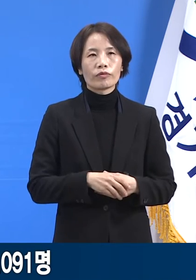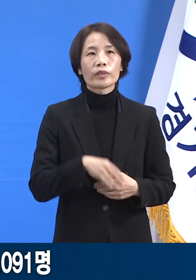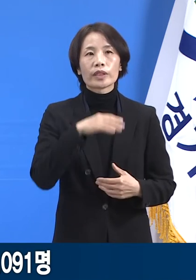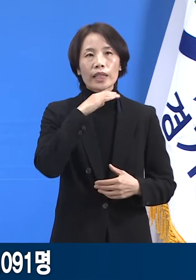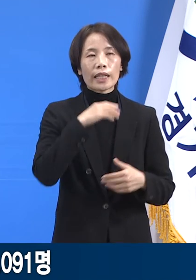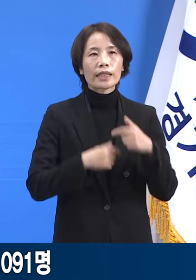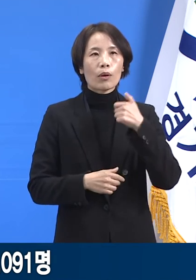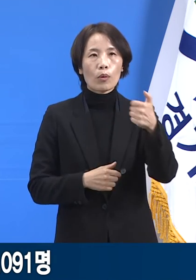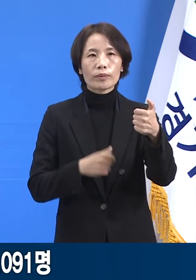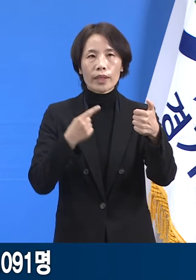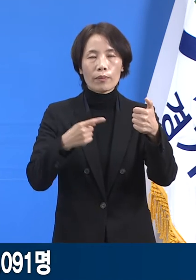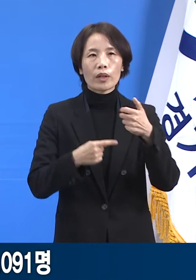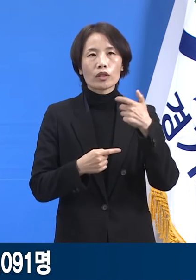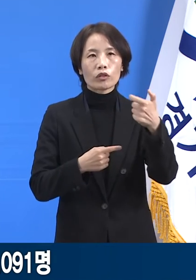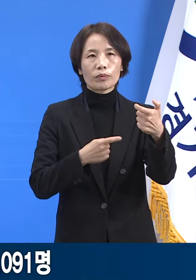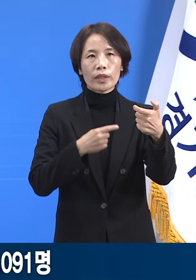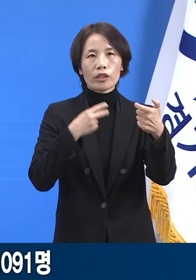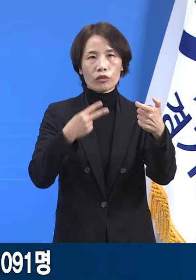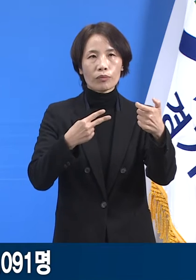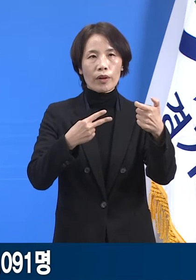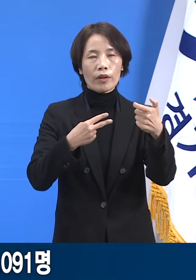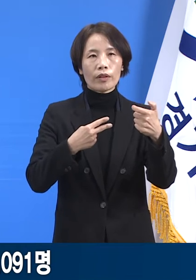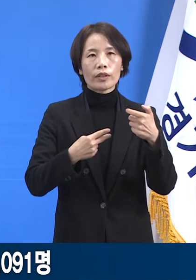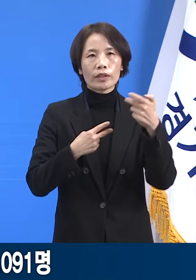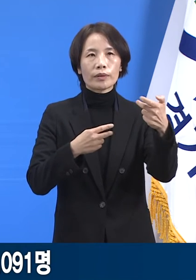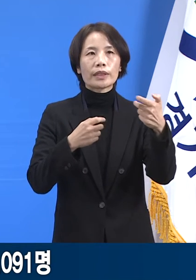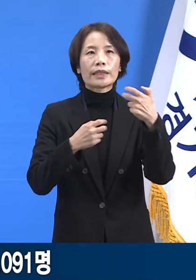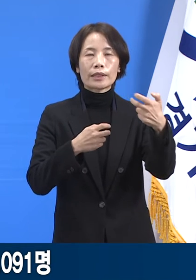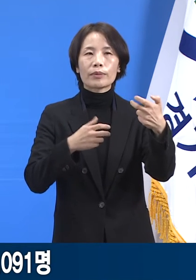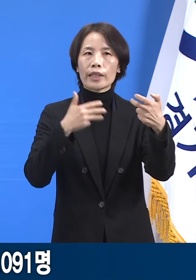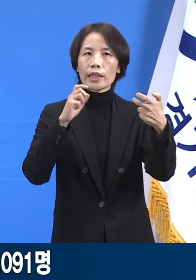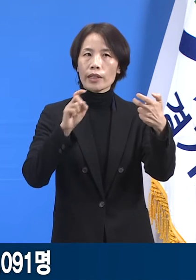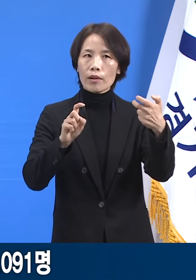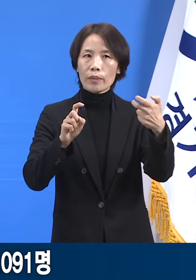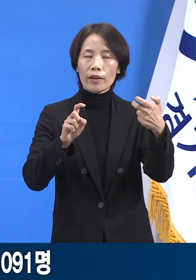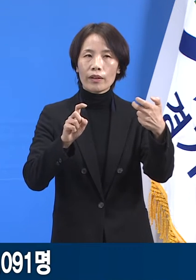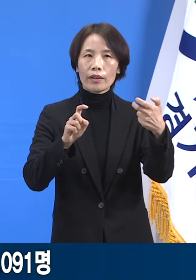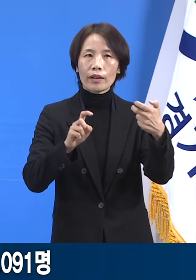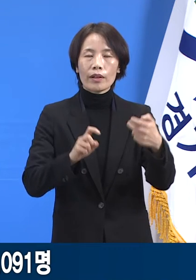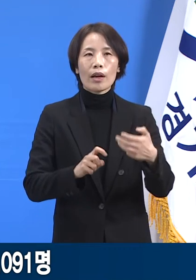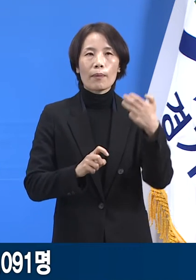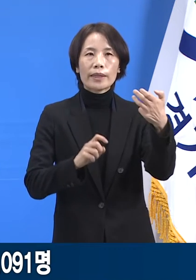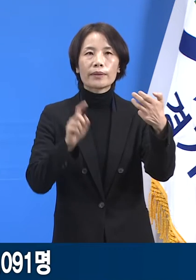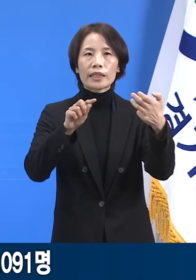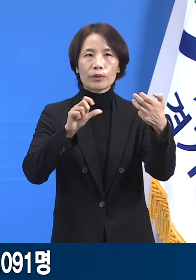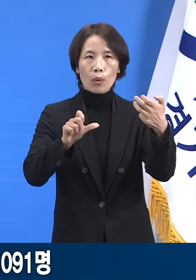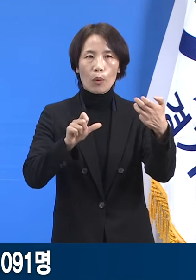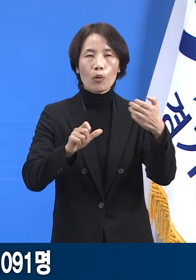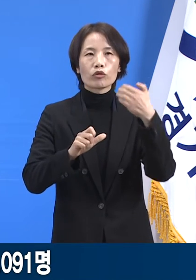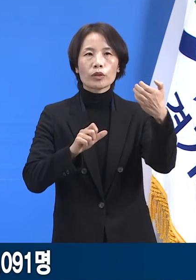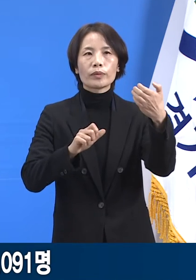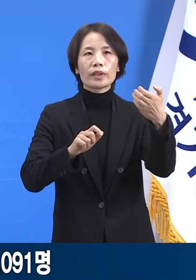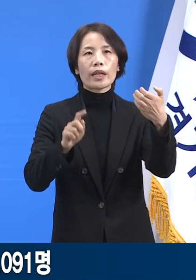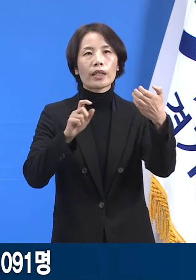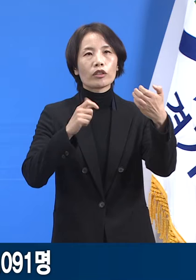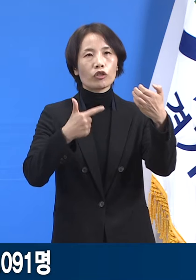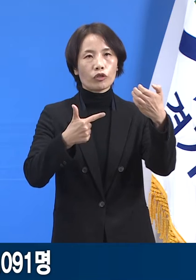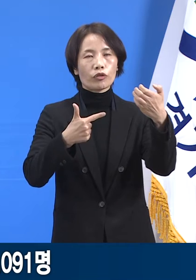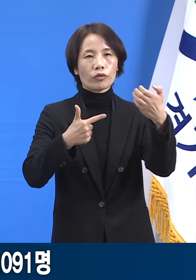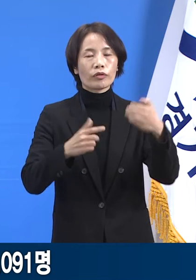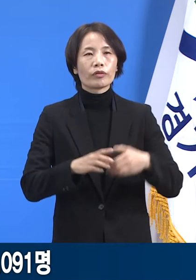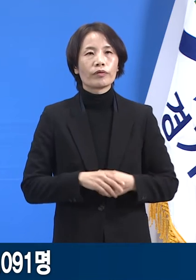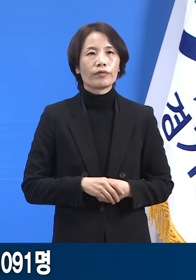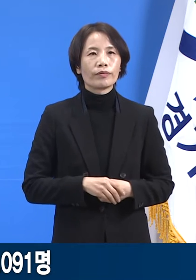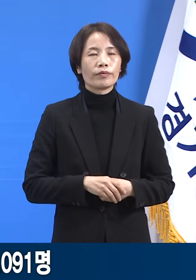보면 50대 1명, 60대 6명, 70대 10명, 80대 15명, 90대 6명입니다. 사망자